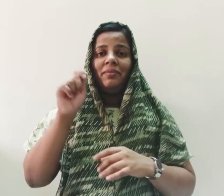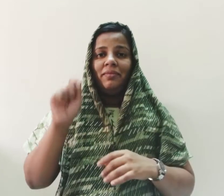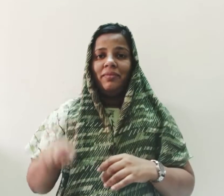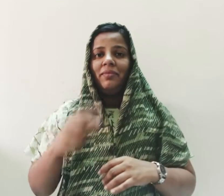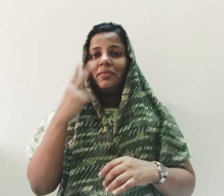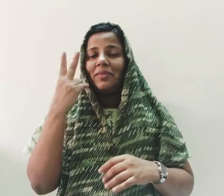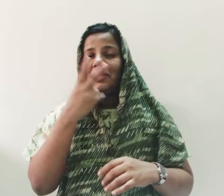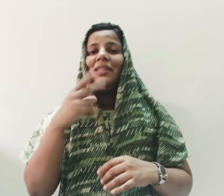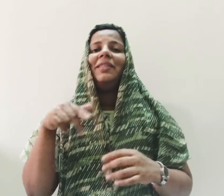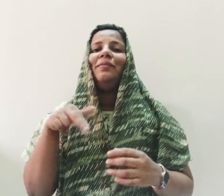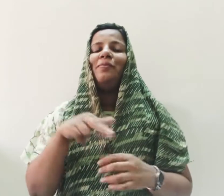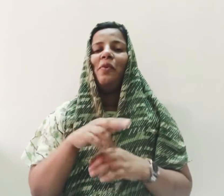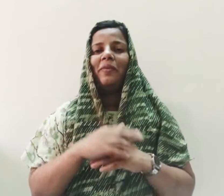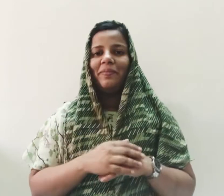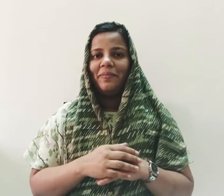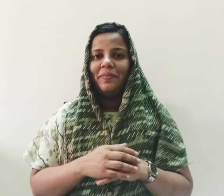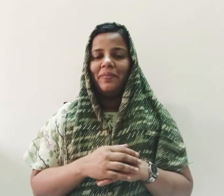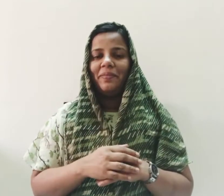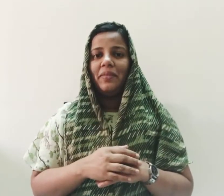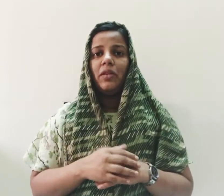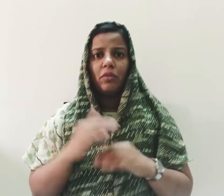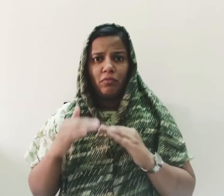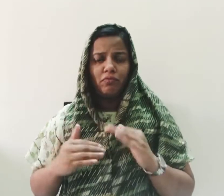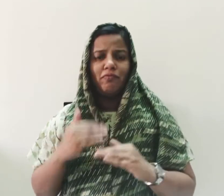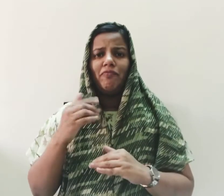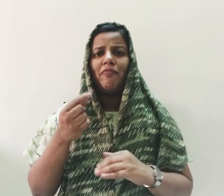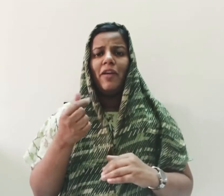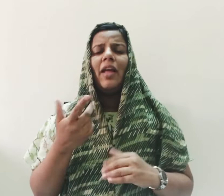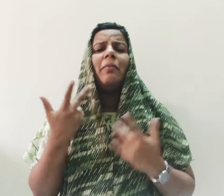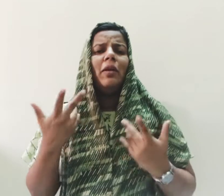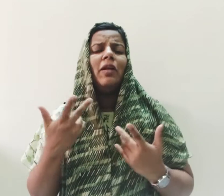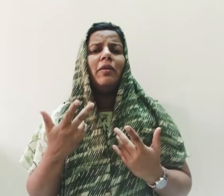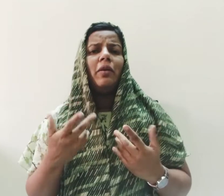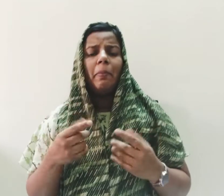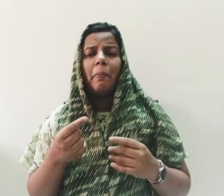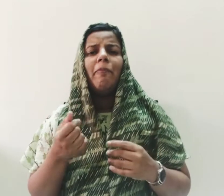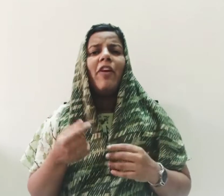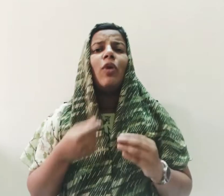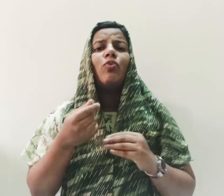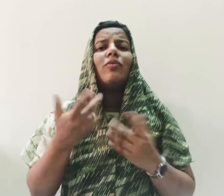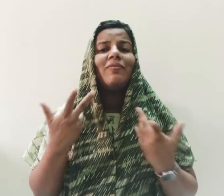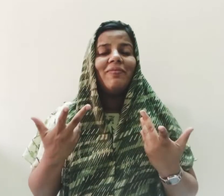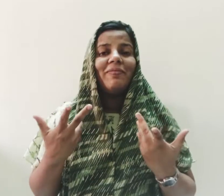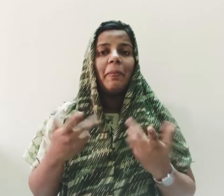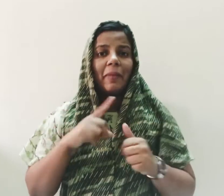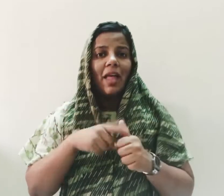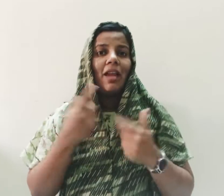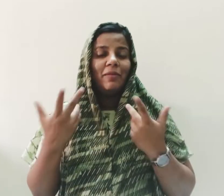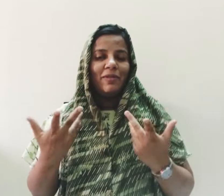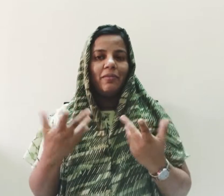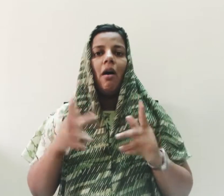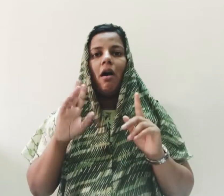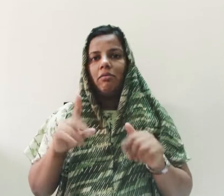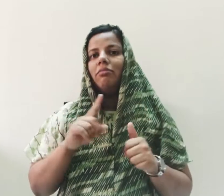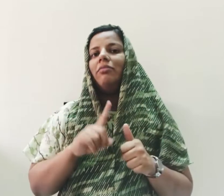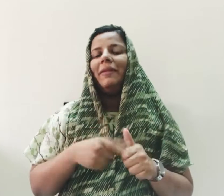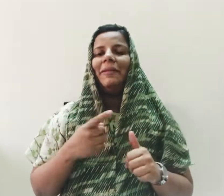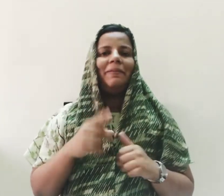നീതിയെയും അന്വേഷിക്കുക. അമേൻ ഏതിന് പ്രാധാന്യം കൊടുക്കുന്നു, ഏതാണ് നമ്മൾ അമേൻ പ്രധാനമായിട്ട് കാണുന്നത്, അതാണ് ഏറ്റവും ഇമ്പോർട്ടൻ്റ്